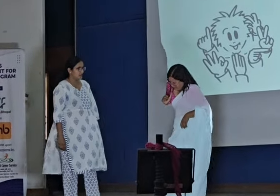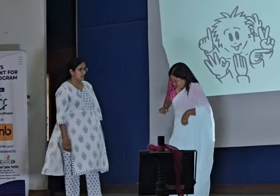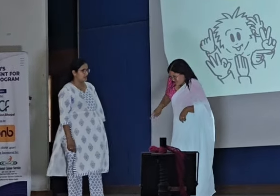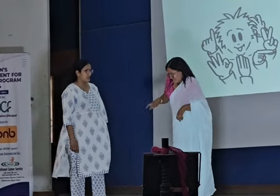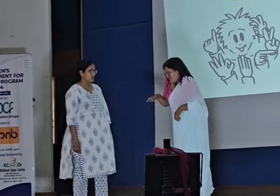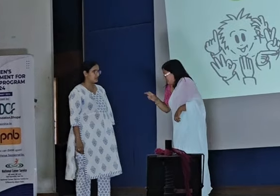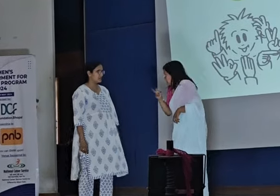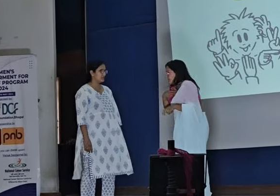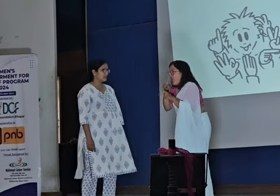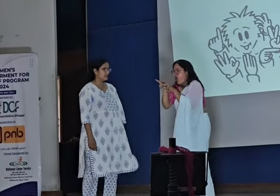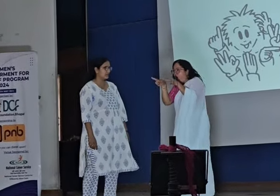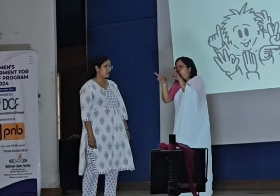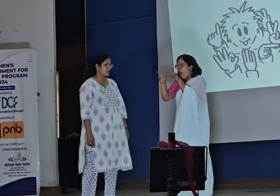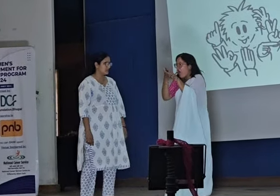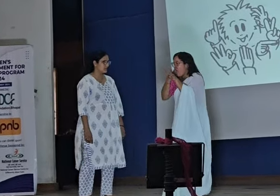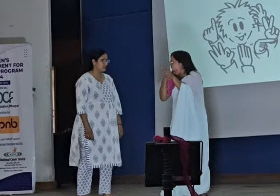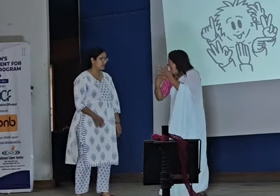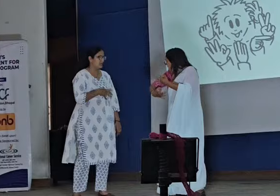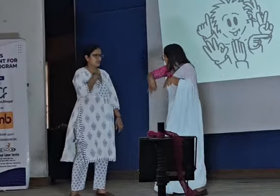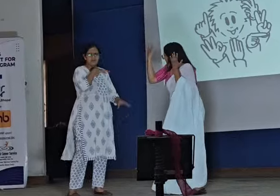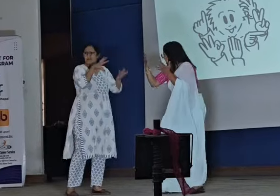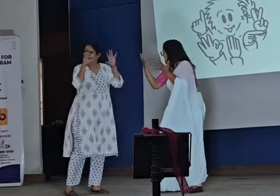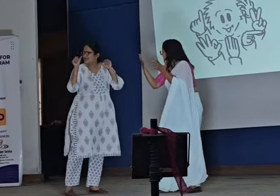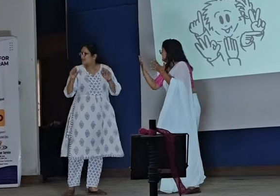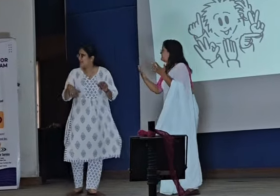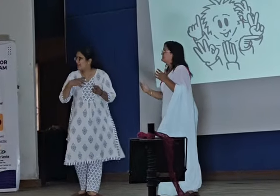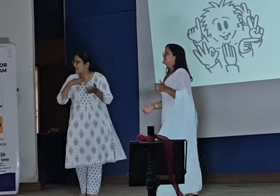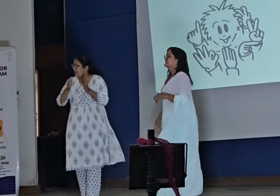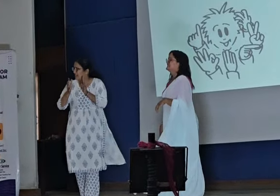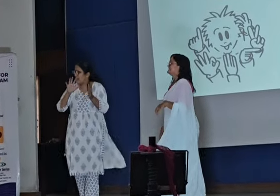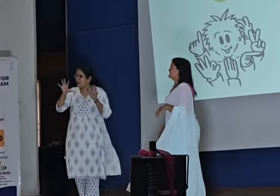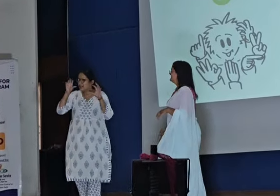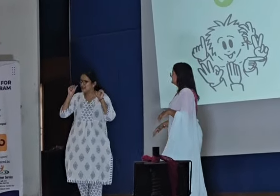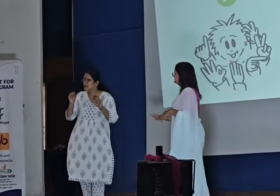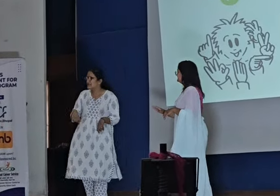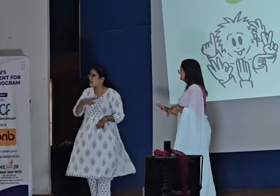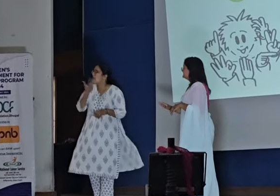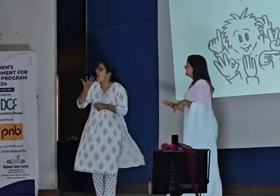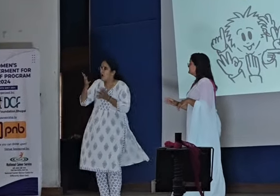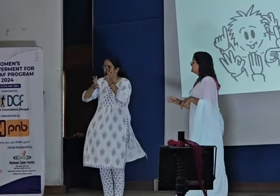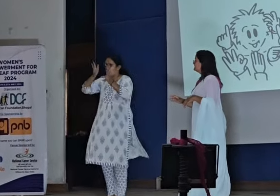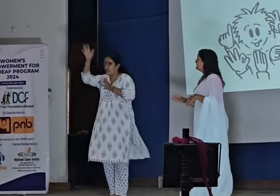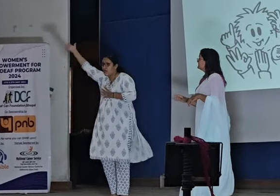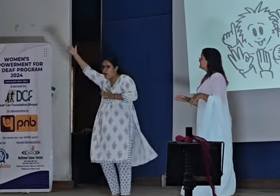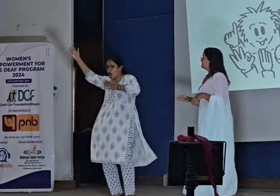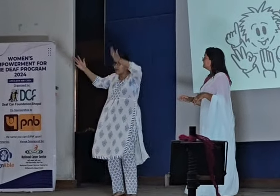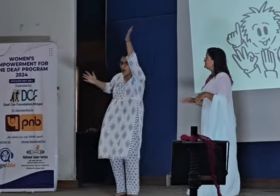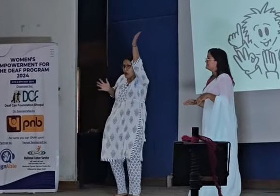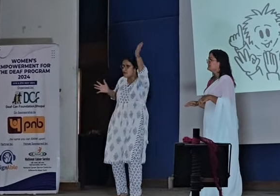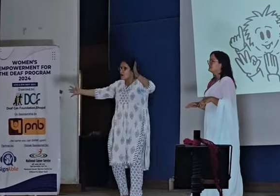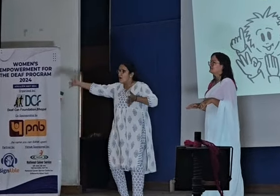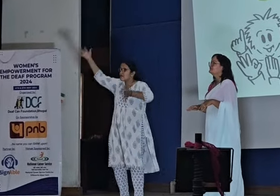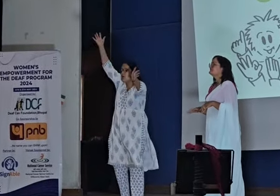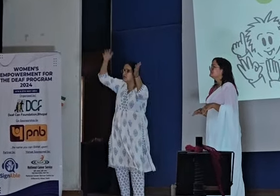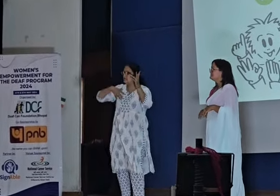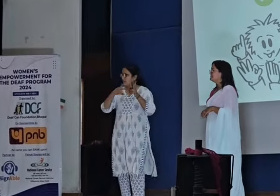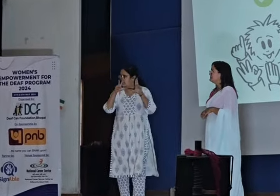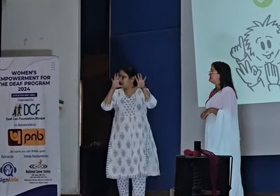अरे ये एकदम एक्सीडेंट कर गया, बहुत अच्छा हाथ मेरे चल के आ रहा है साइन, तो मुझे इतनी समझ में नहीं आ रही बिकॉज ये मेरे विजन